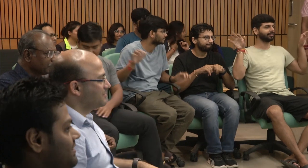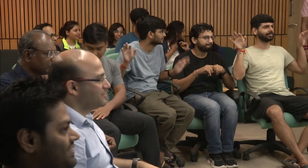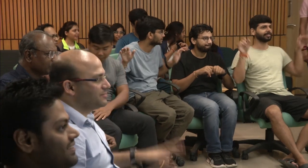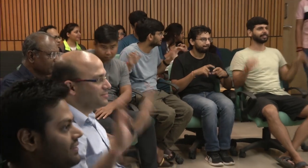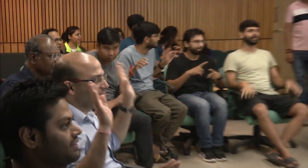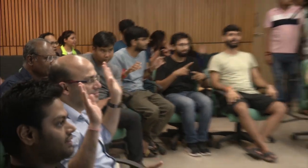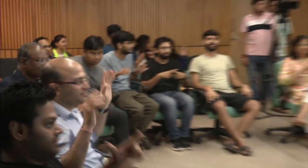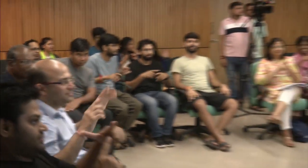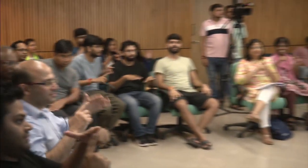ट्विटर